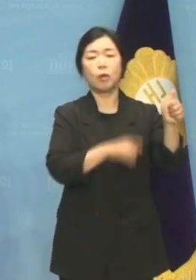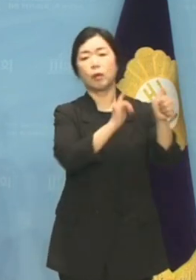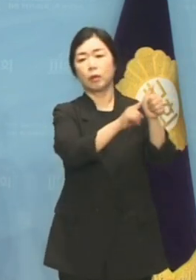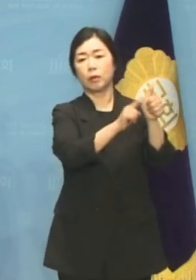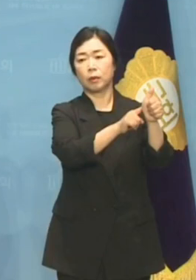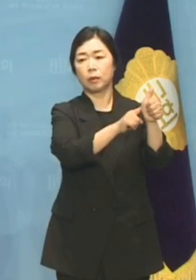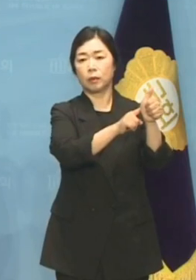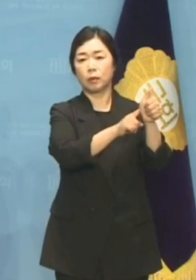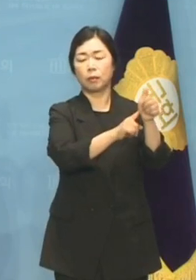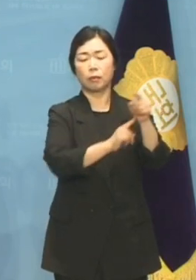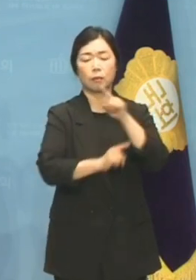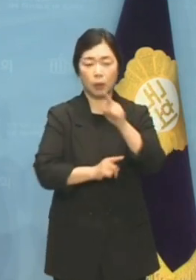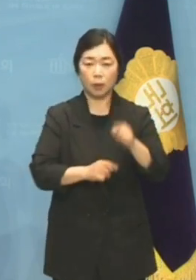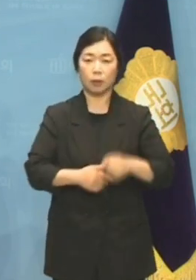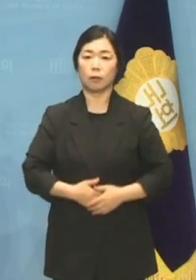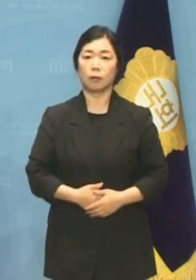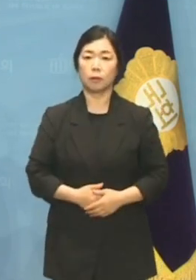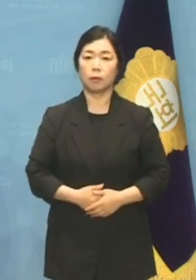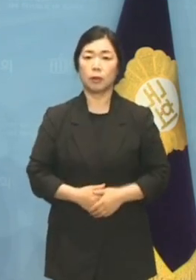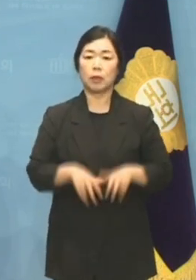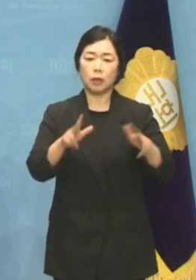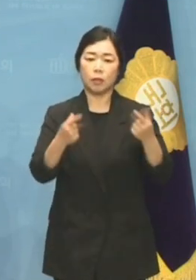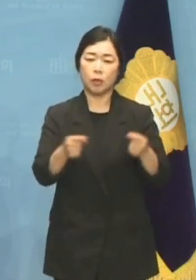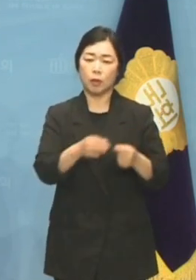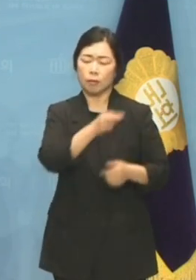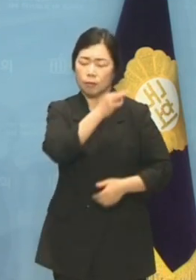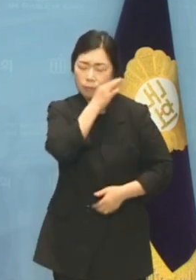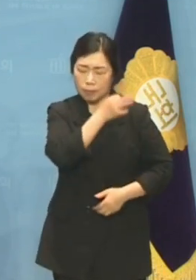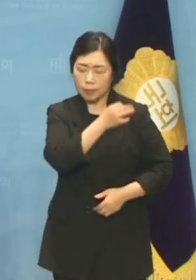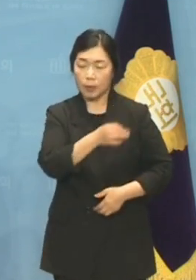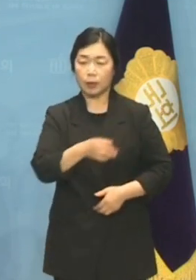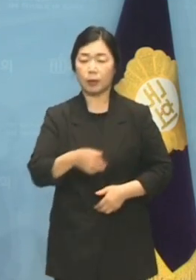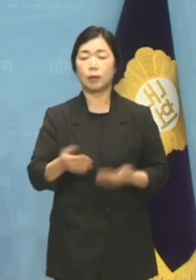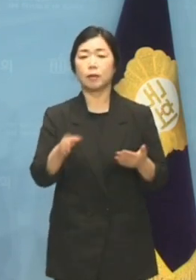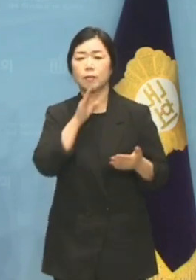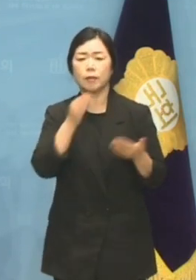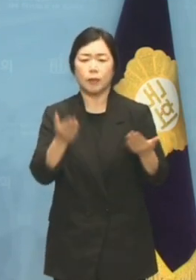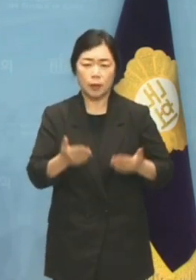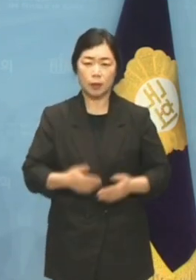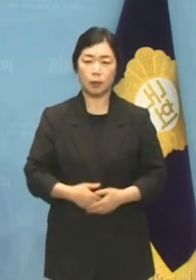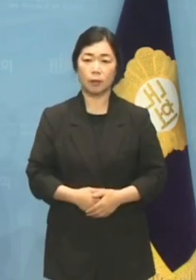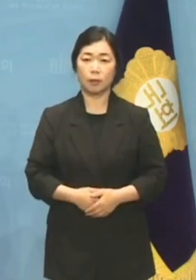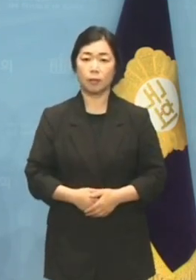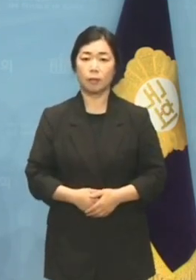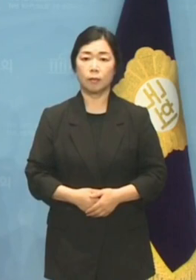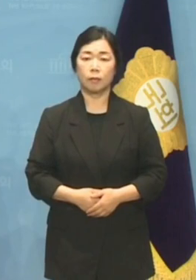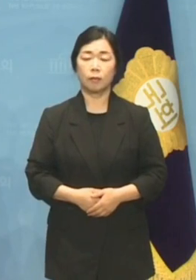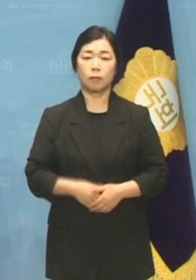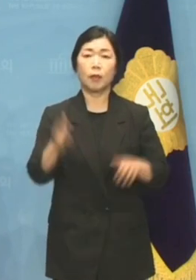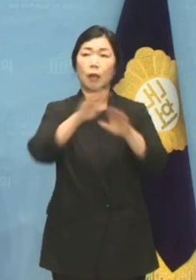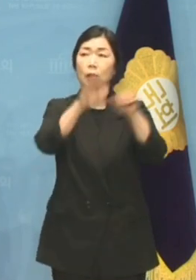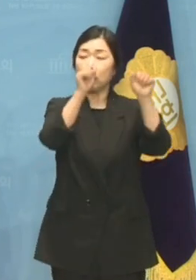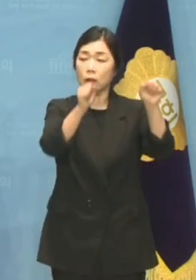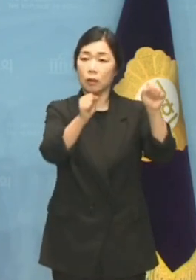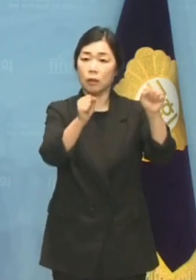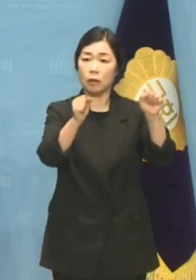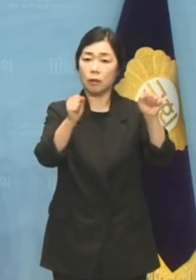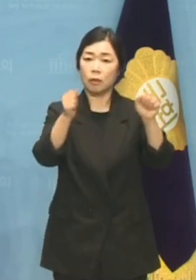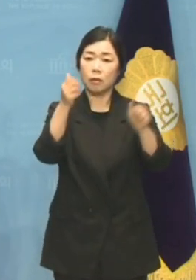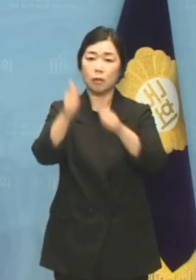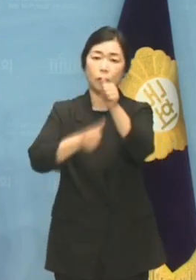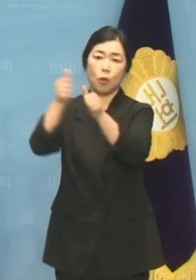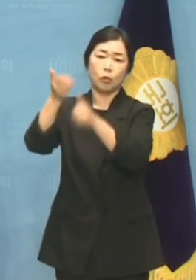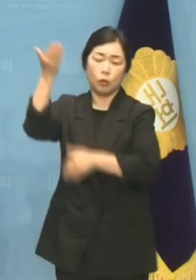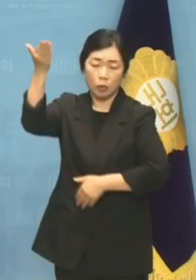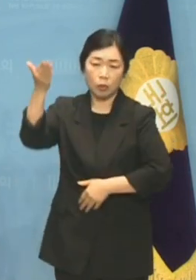것이 민망하고 부끄러울 때가 있었을까 참 서글픕니다. 하늘에 계신 우리 선조들도